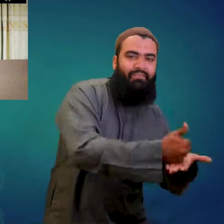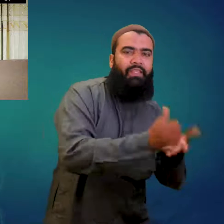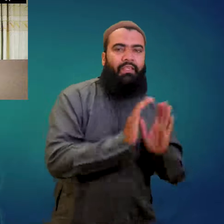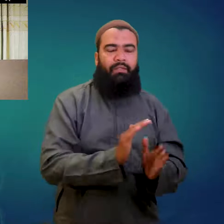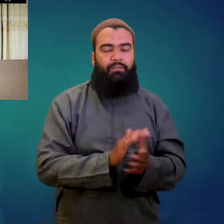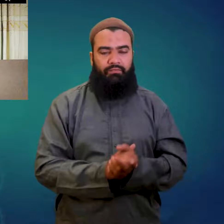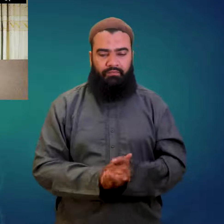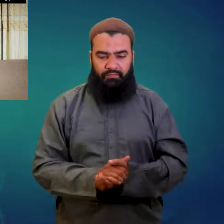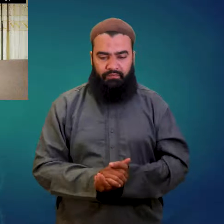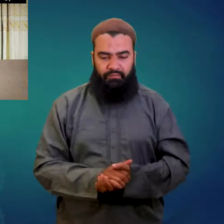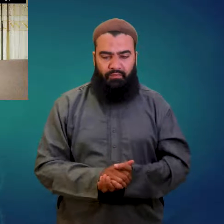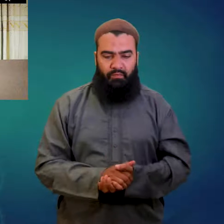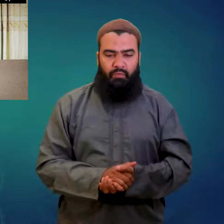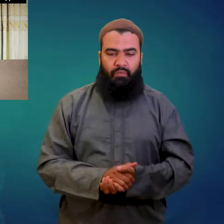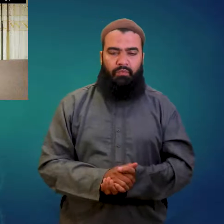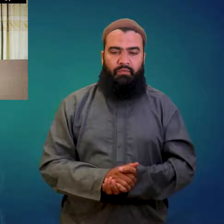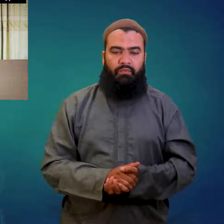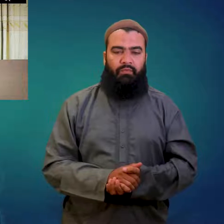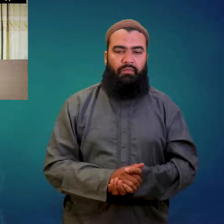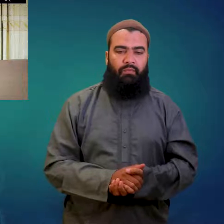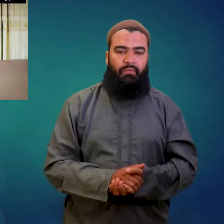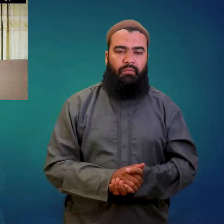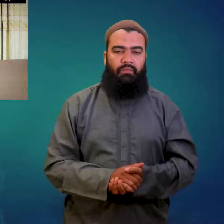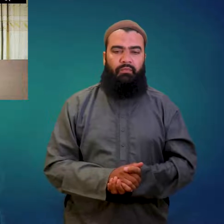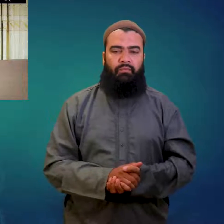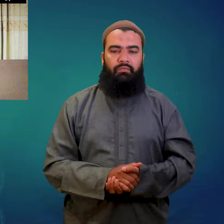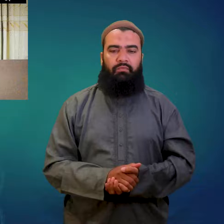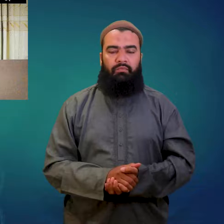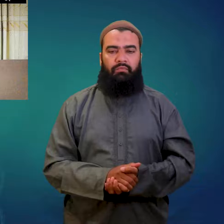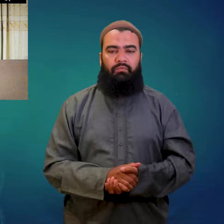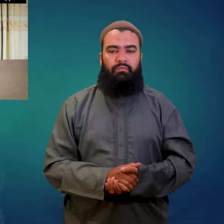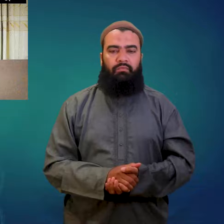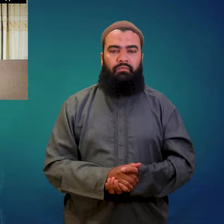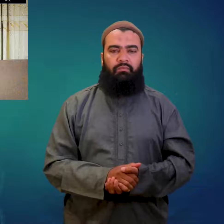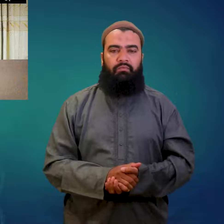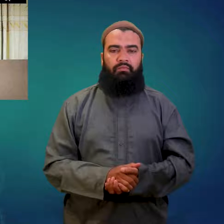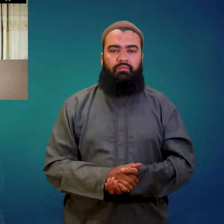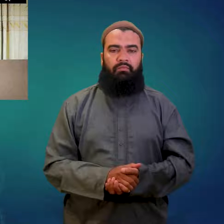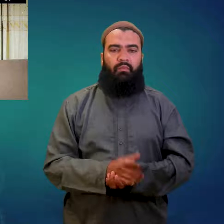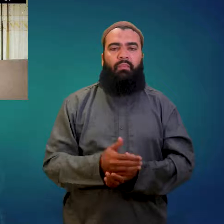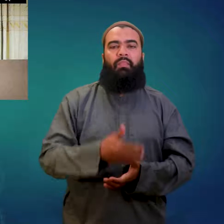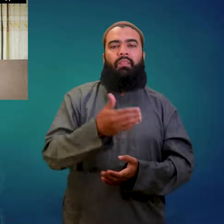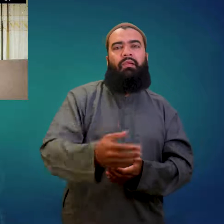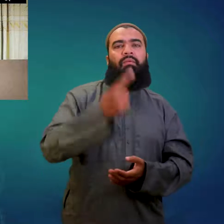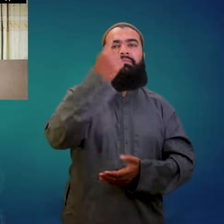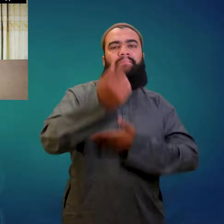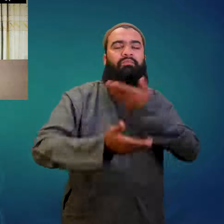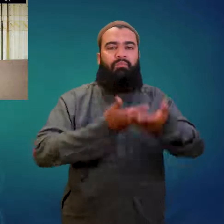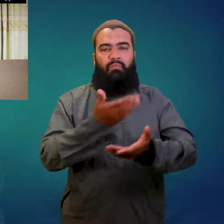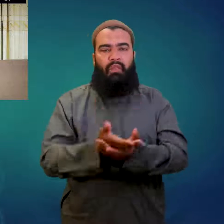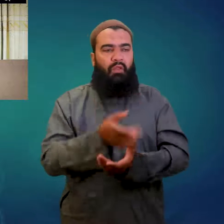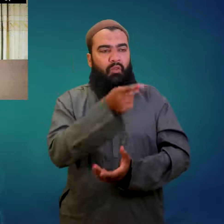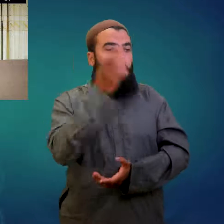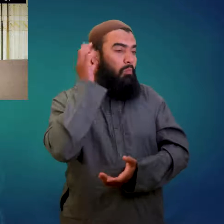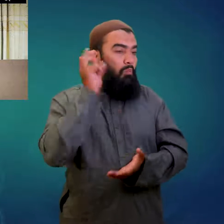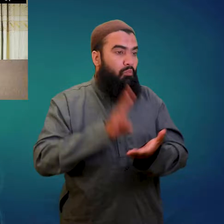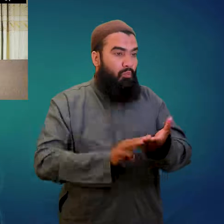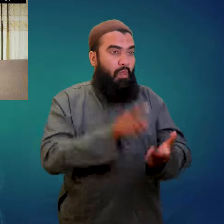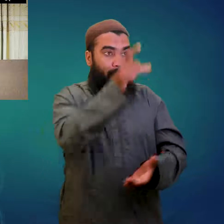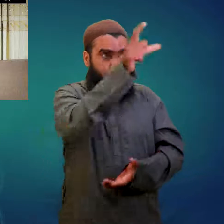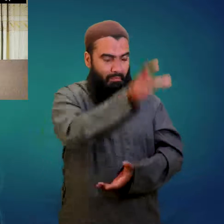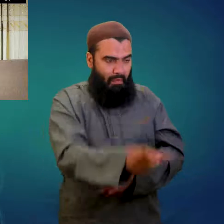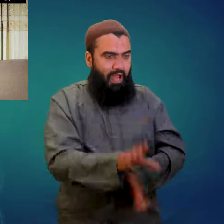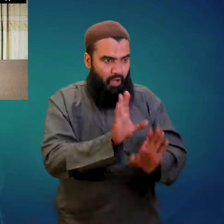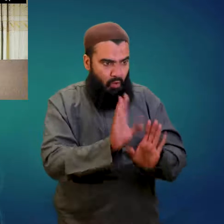آیت نمبر 13، یا ایھا الذین آمنوا لا تتولوا قوما غضب اللہ، اہل ایمان